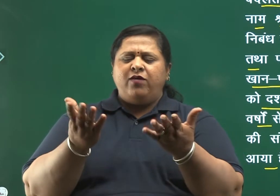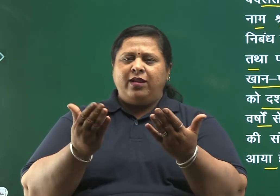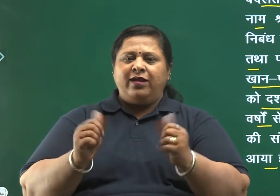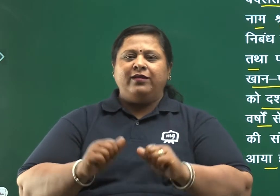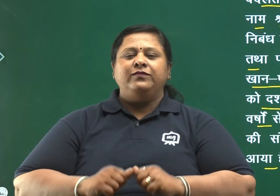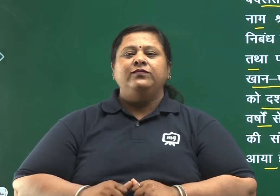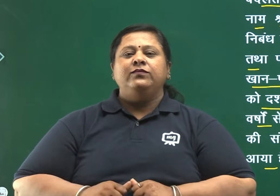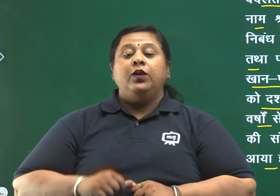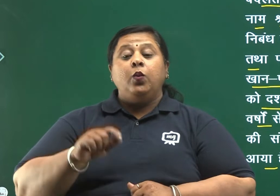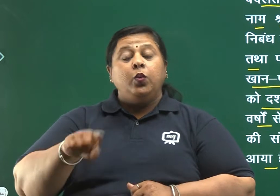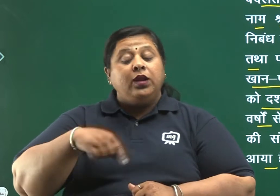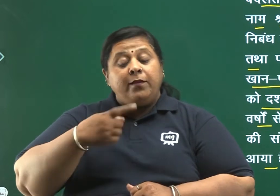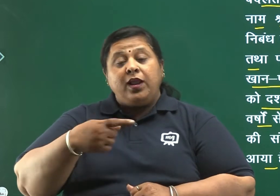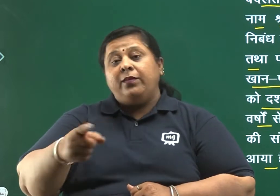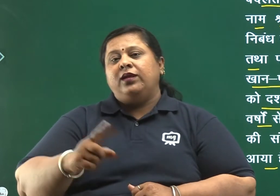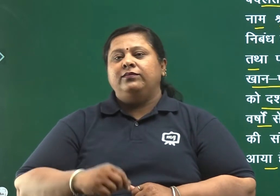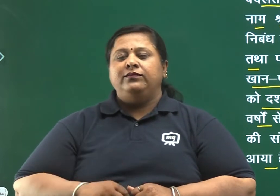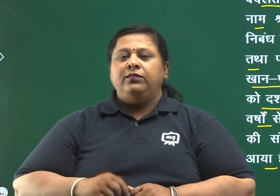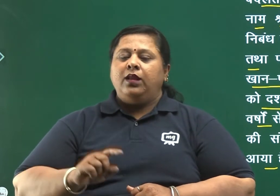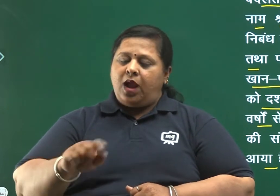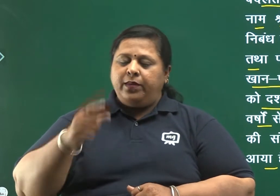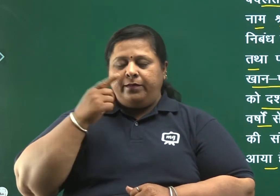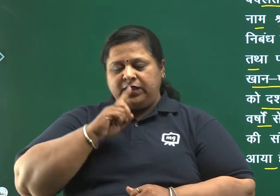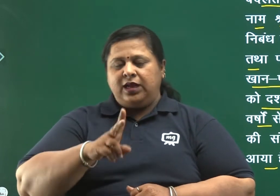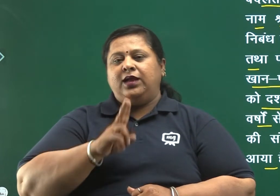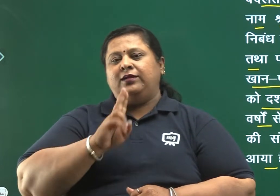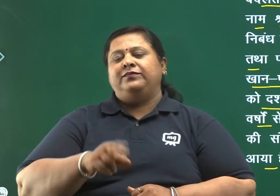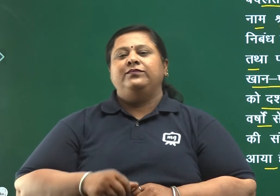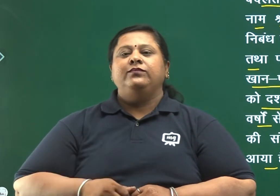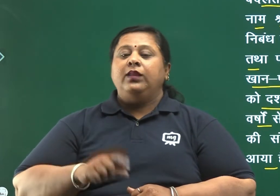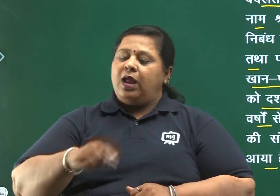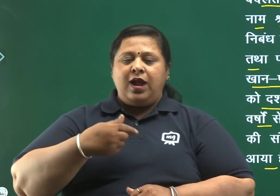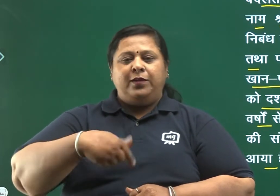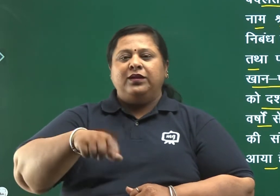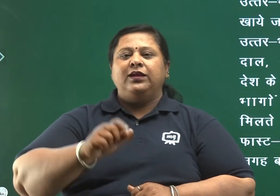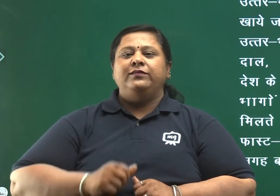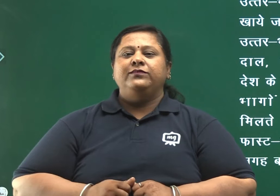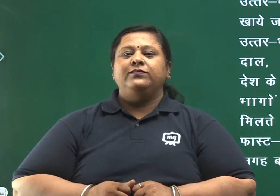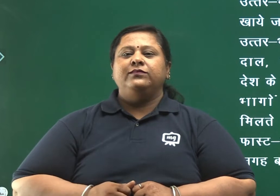हैं उनके बारे में हमें बता रहे हैं। आगे बढ़ते हैं।